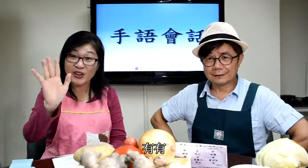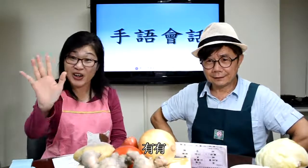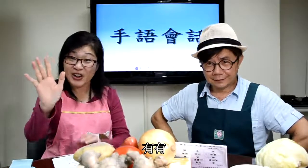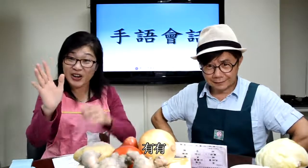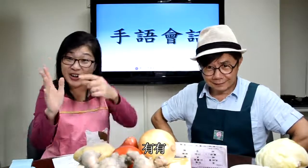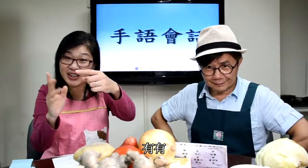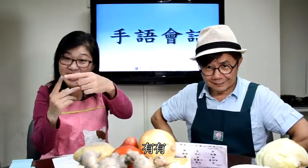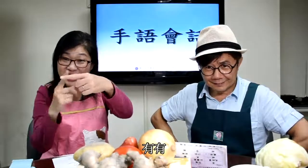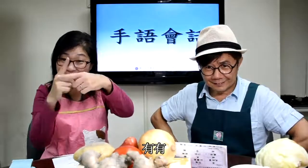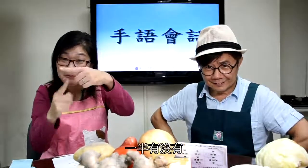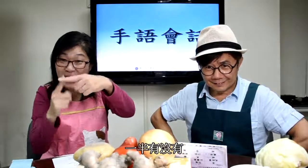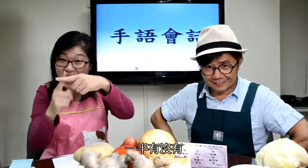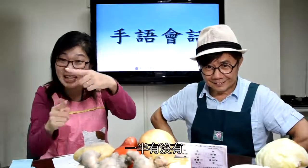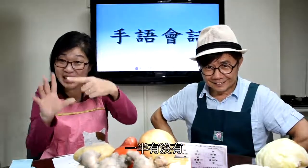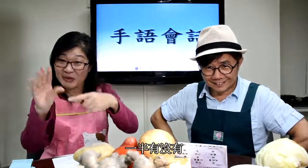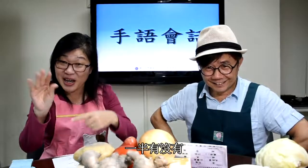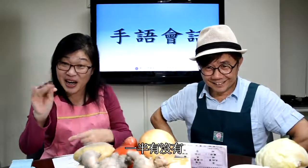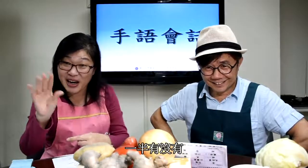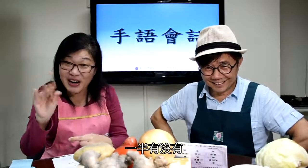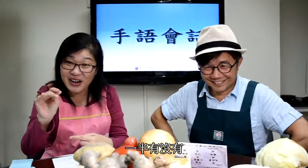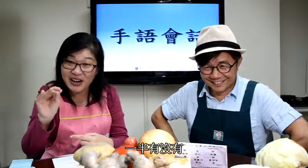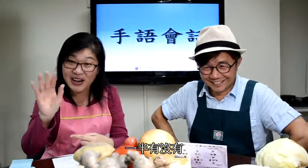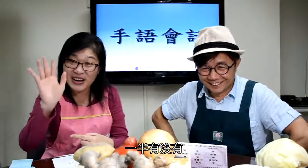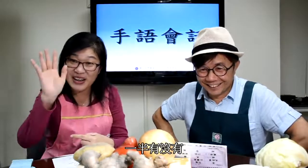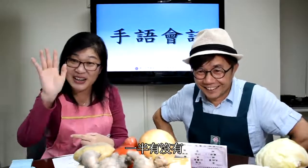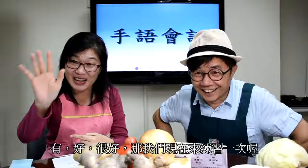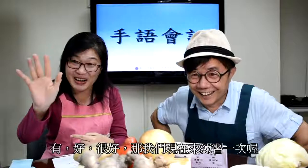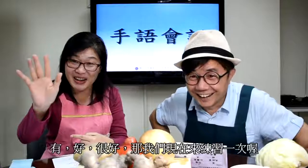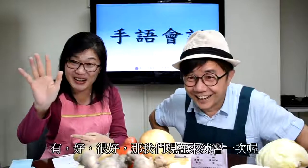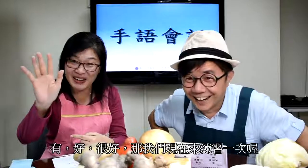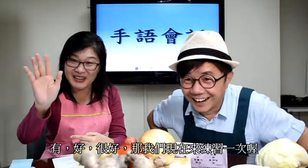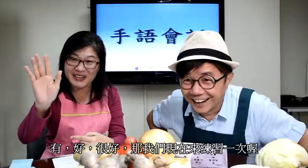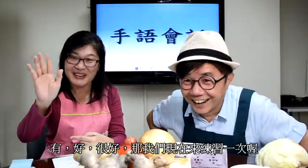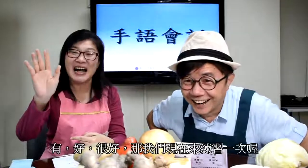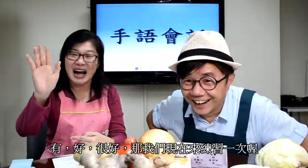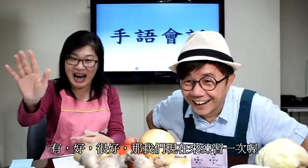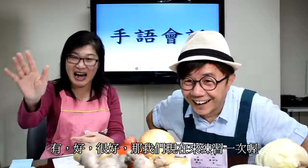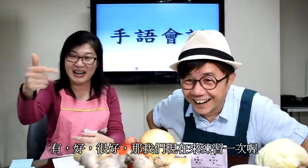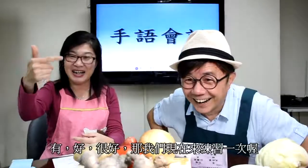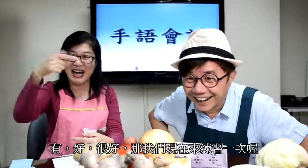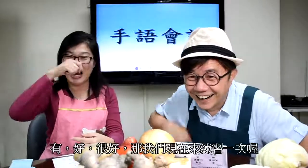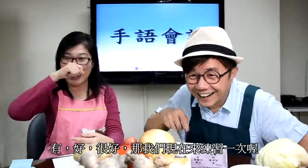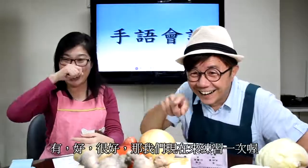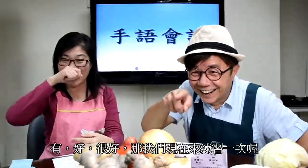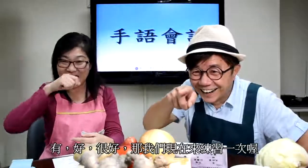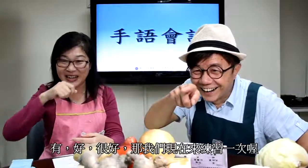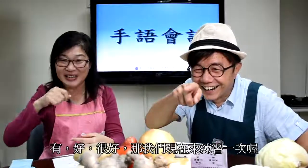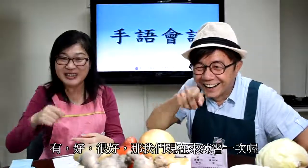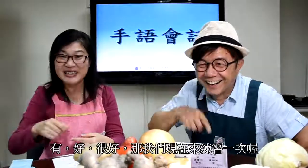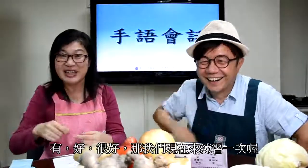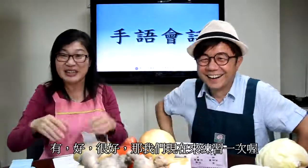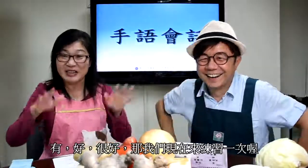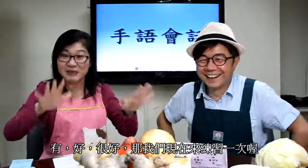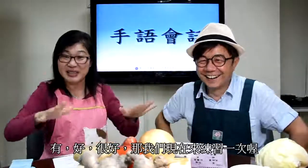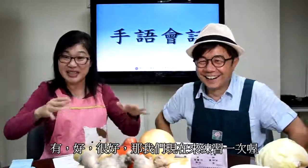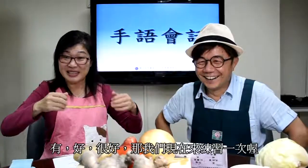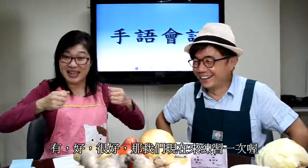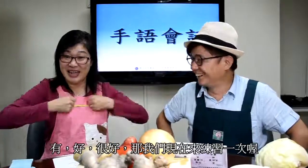有一半，有没有？有，好，很好。那我们现在来练